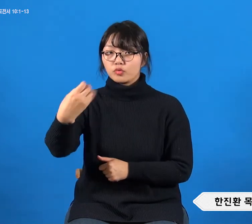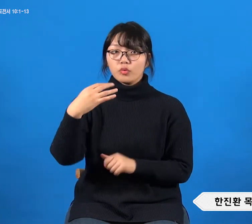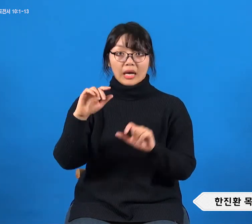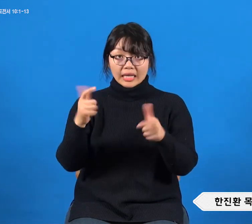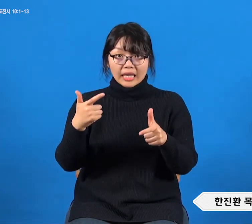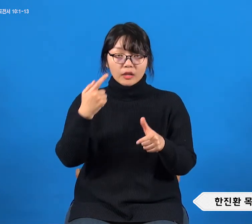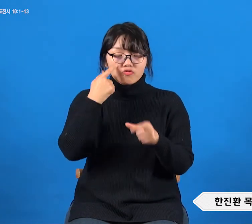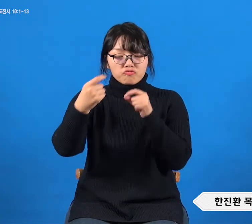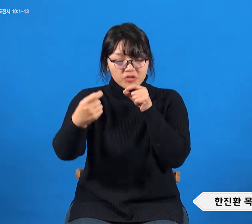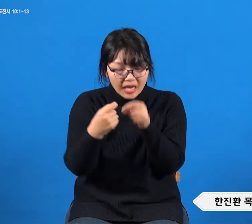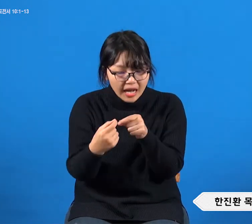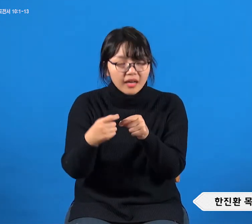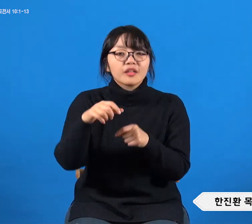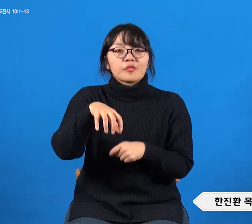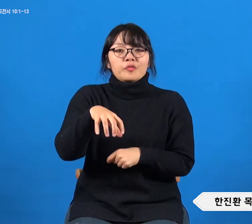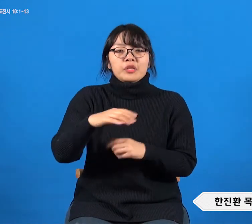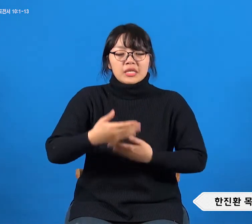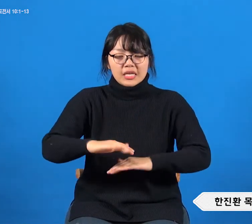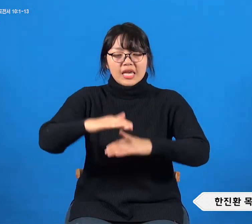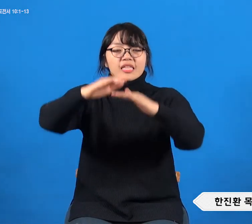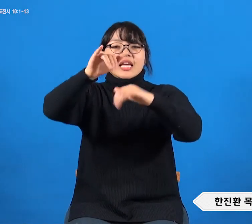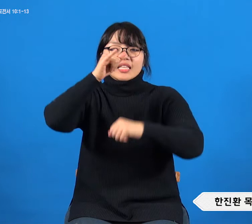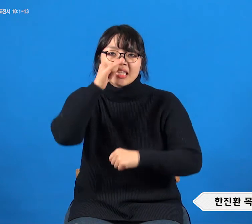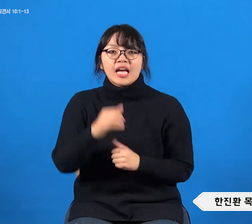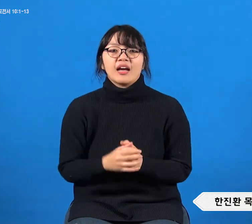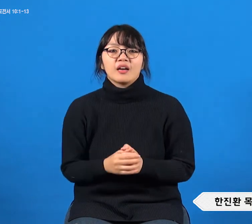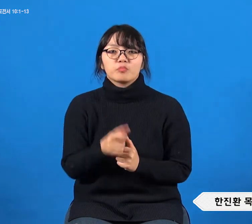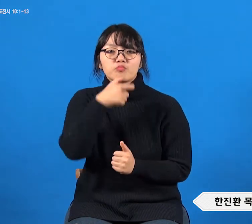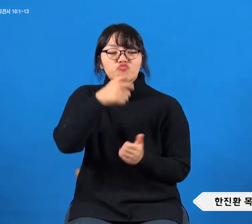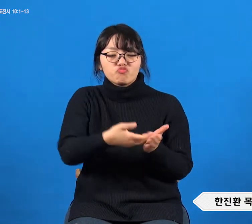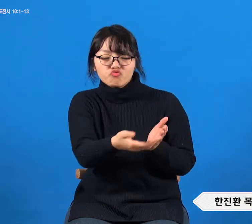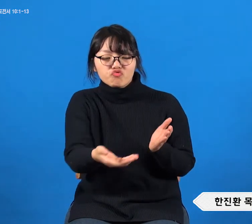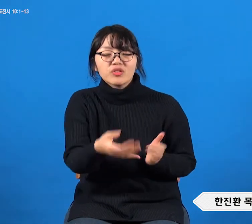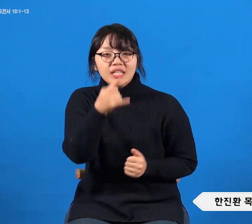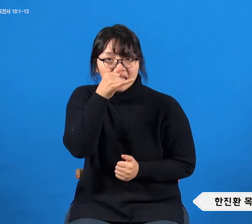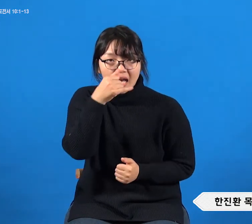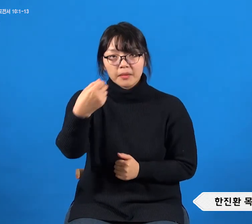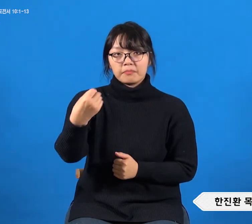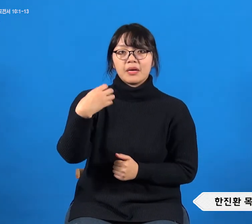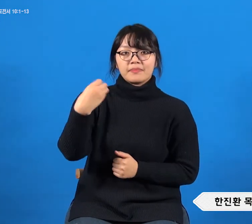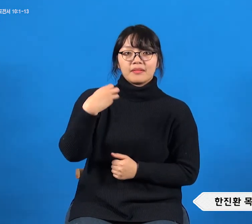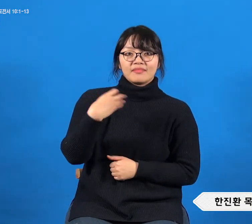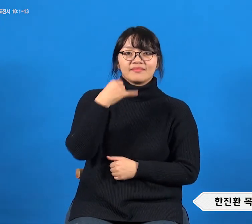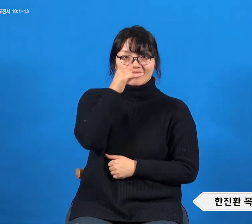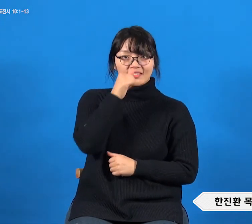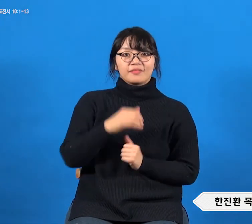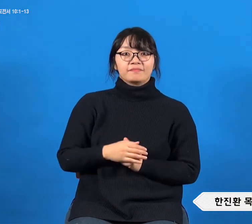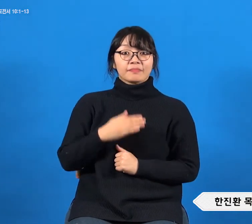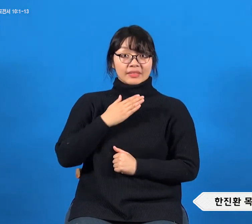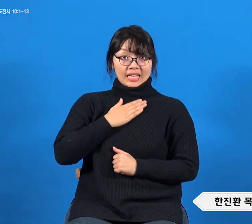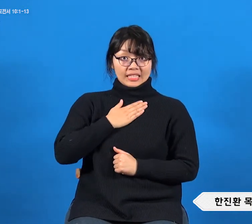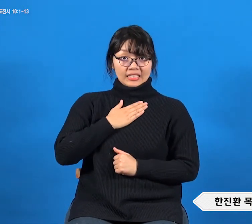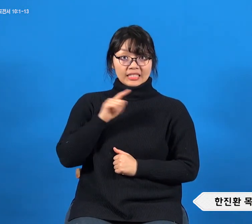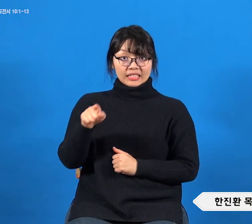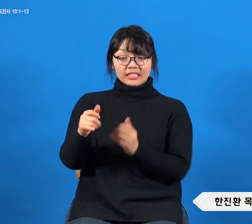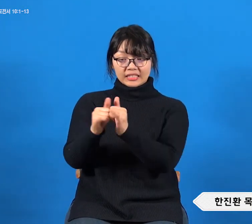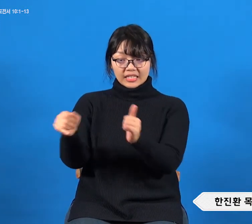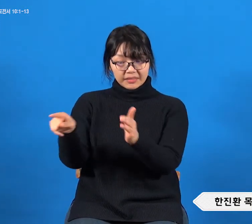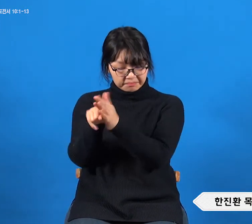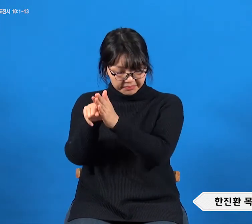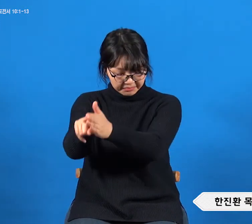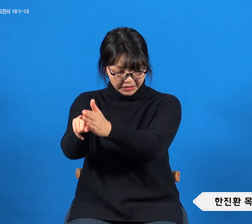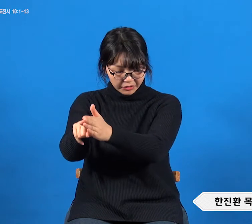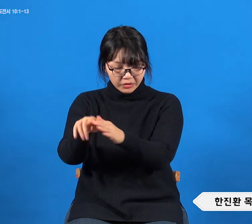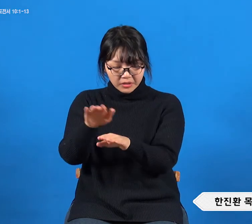바로 앞에 층계가 있다, 바로 앞에 흙탕물이 있다고 일러줍니다. 저는 저를 인도하는 그 사람을